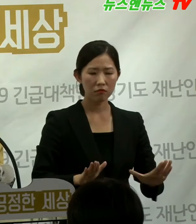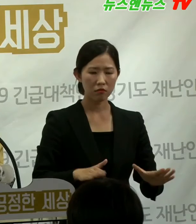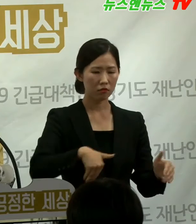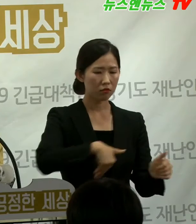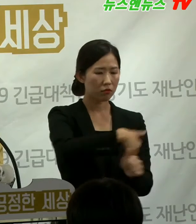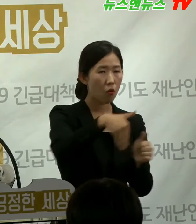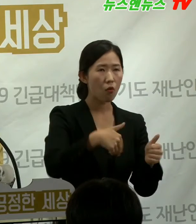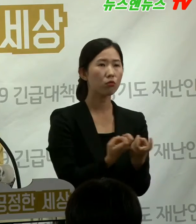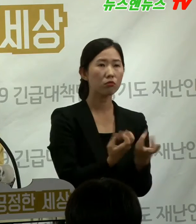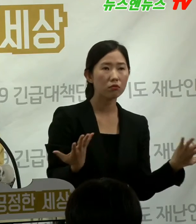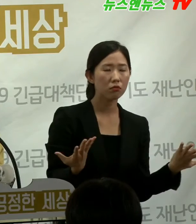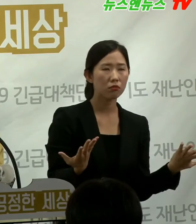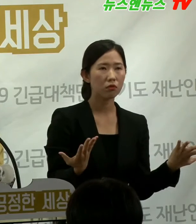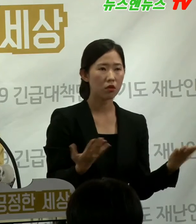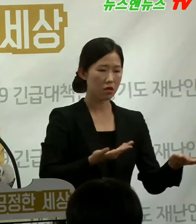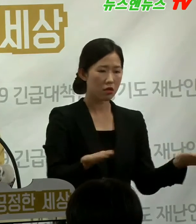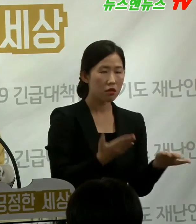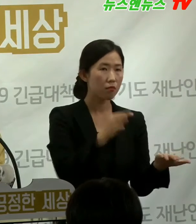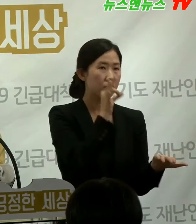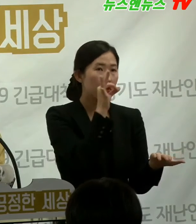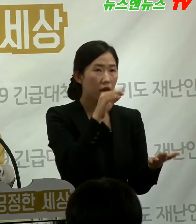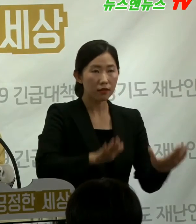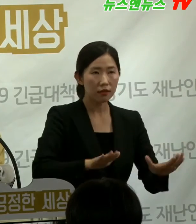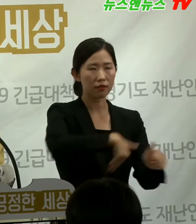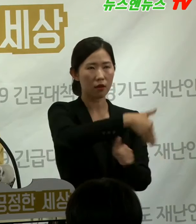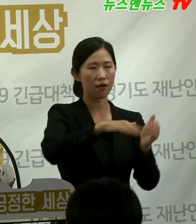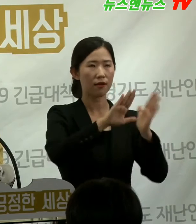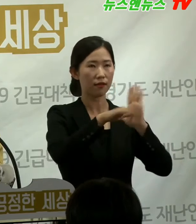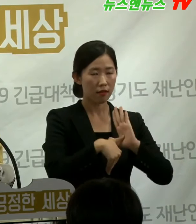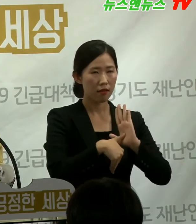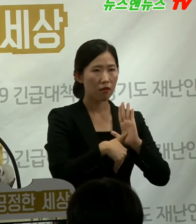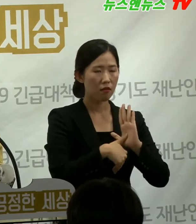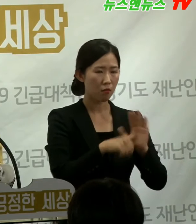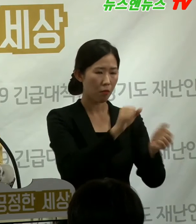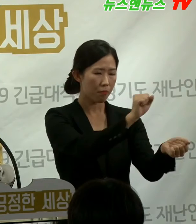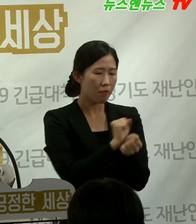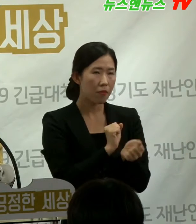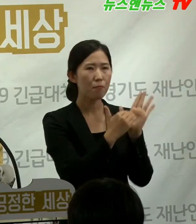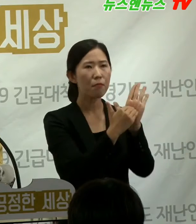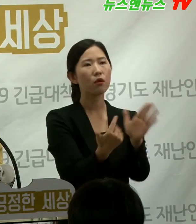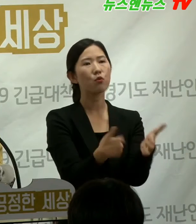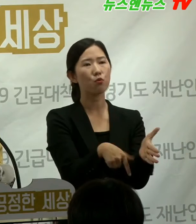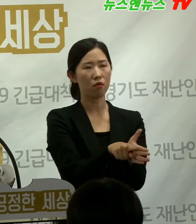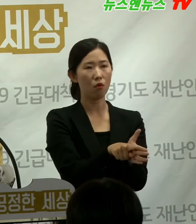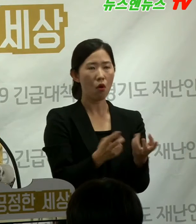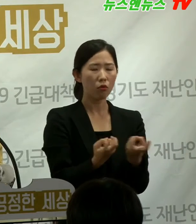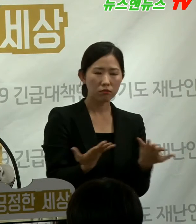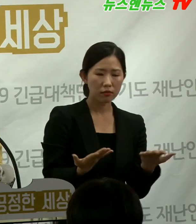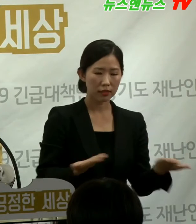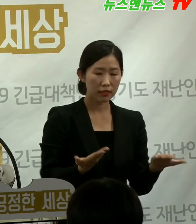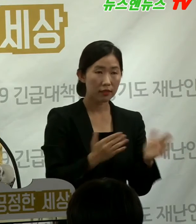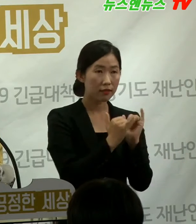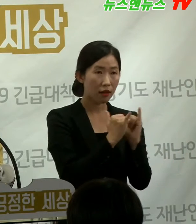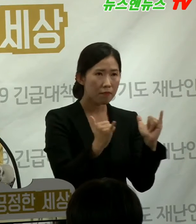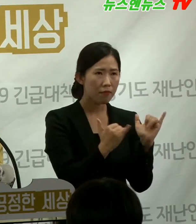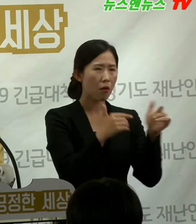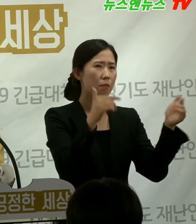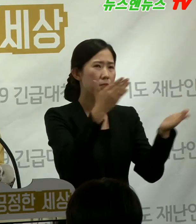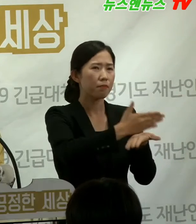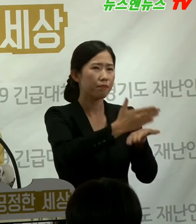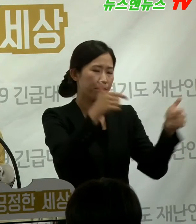생계활동으로 생기는 감염 위험을 줄이는 방역 정책이기도 하고 죽어가는 경제를 살리고 순환시키는